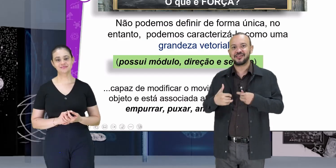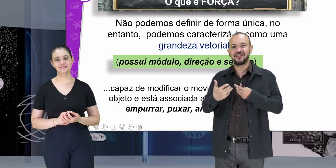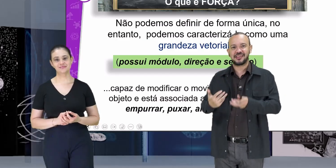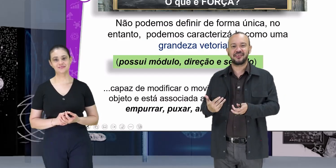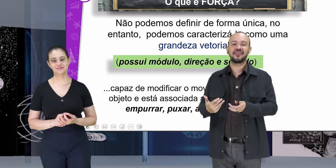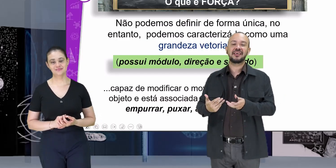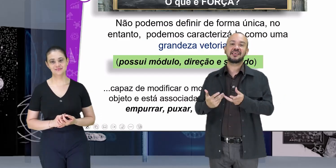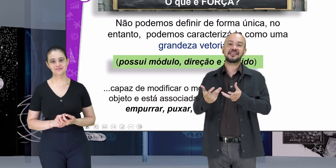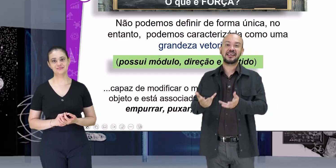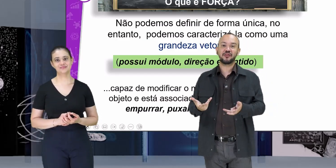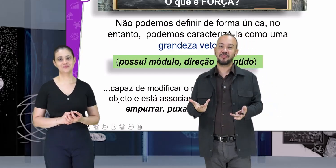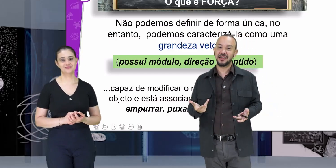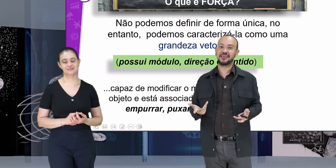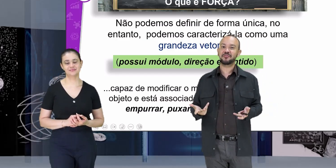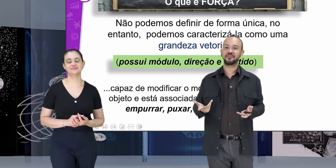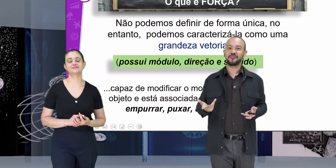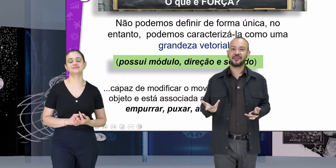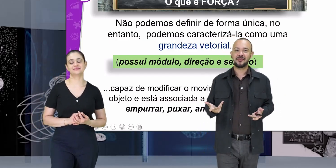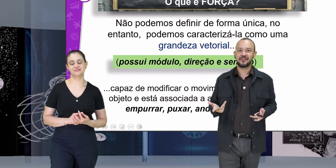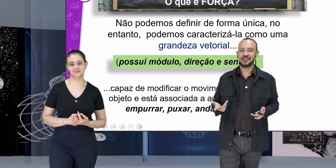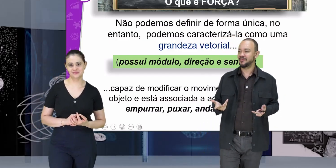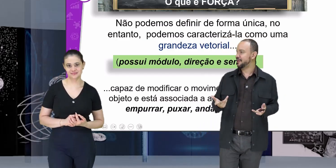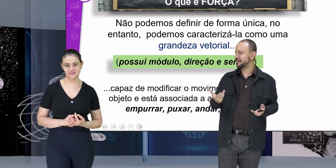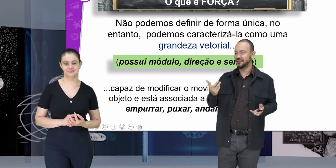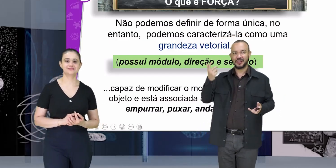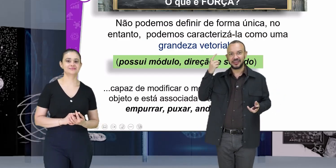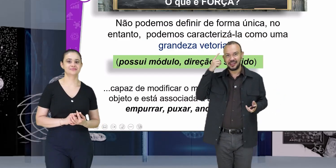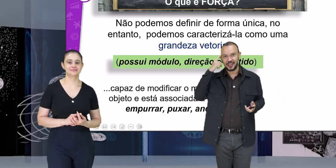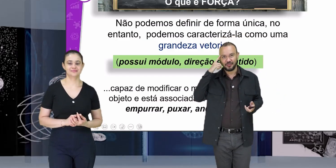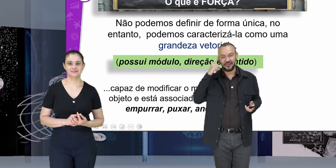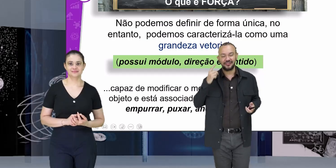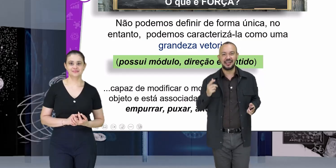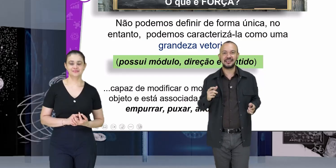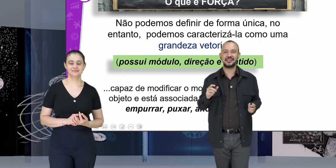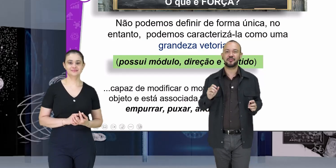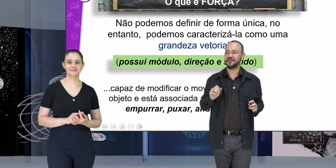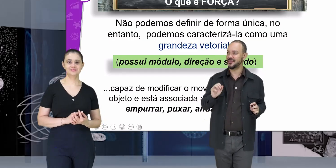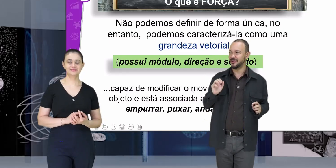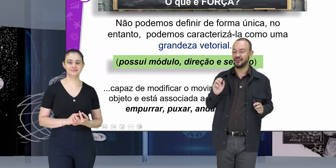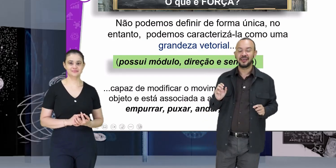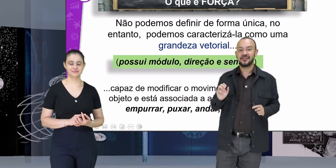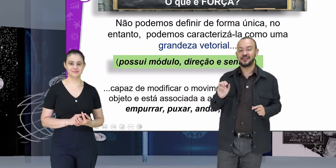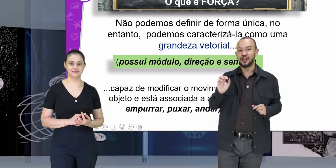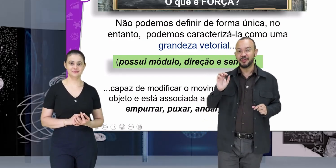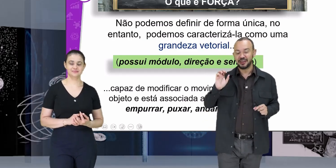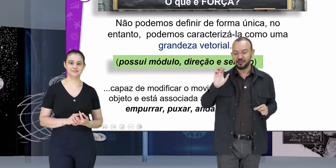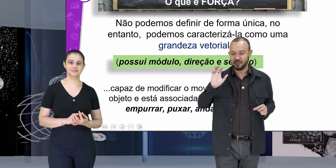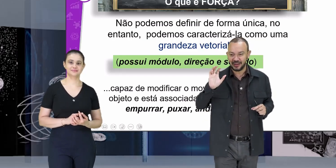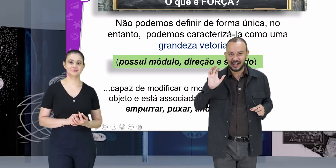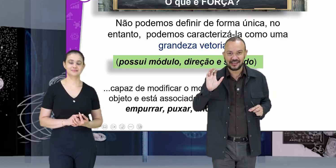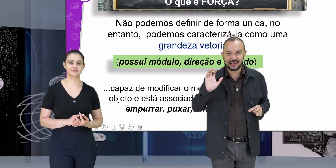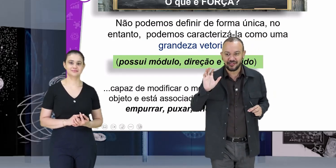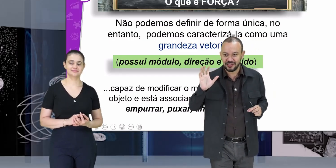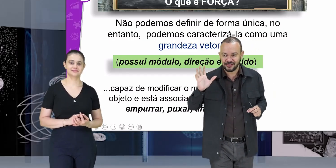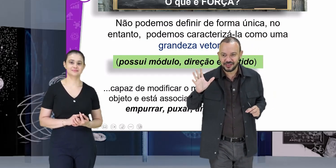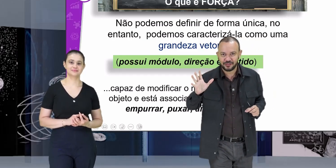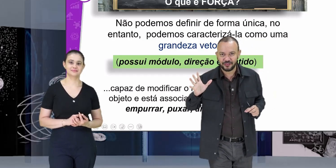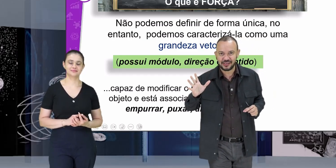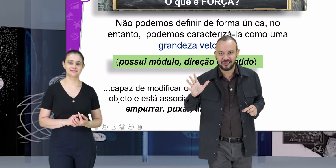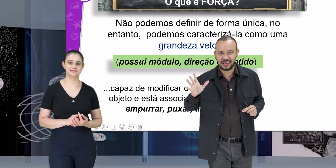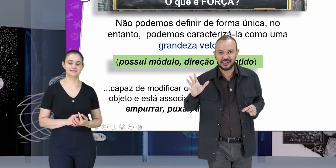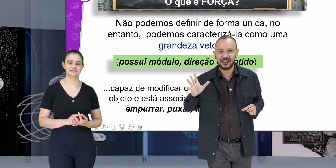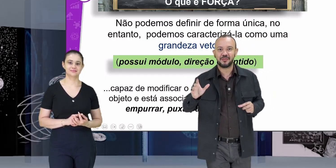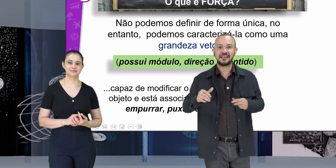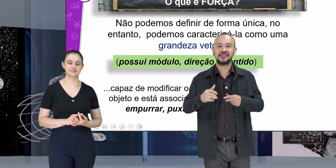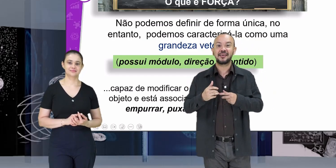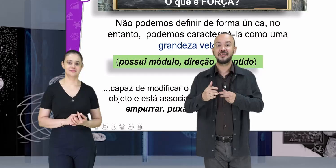a instrução está incompleta. Você provavelmente teria que perguntar assim, professor, o senhor está pedindo para eu aplicar 5 newtons de força